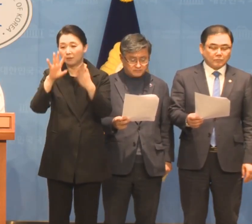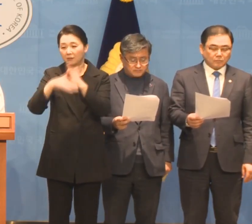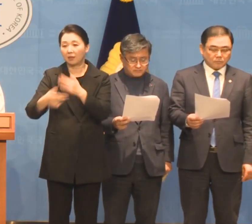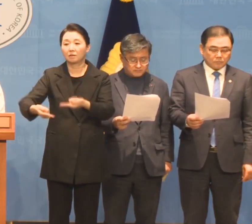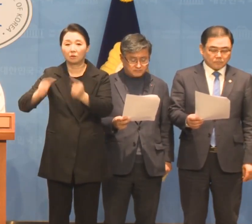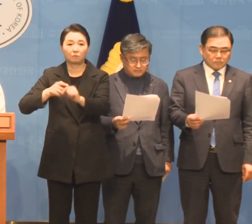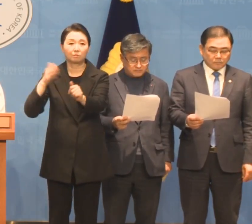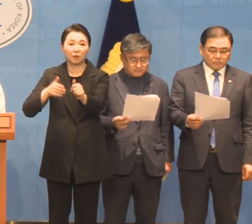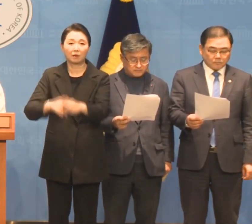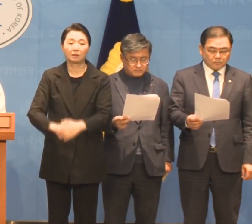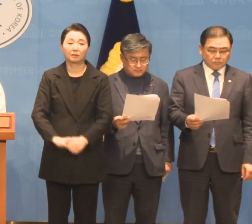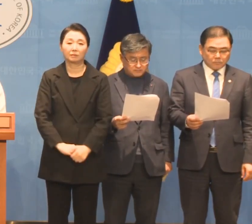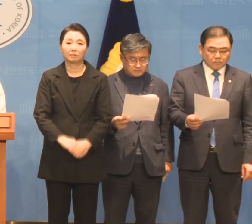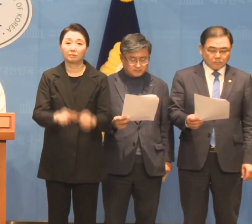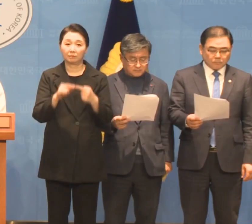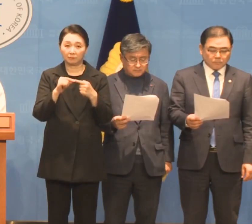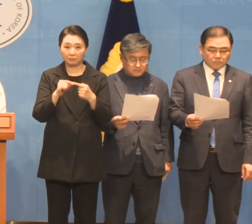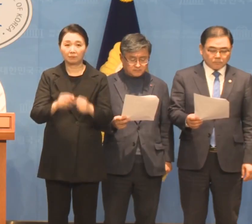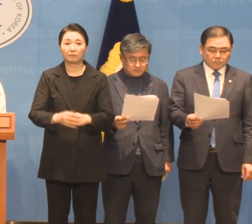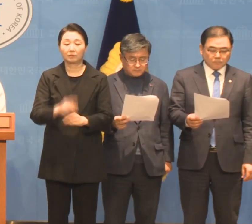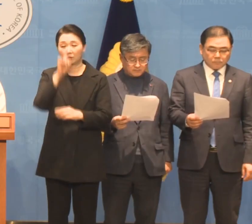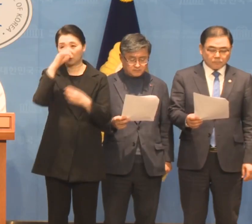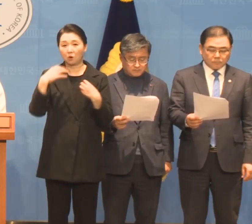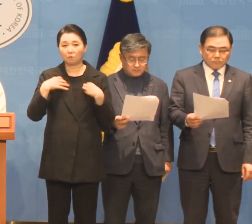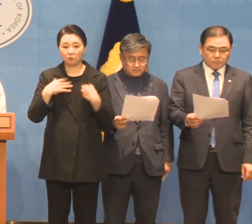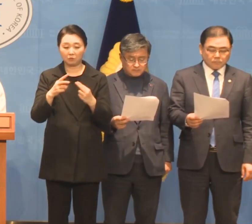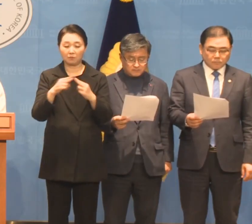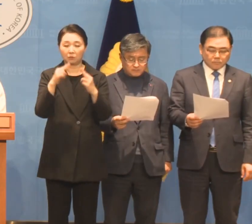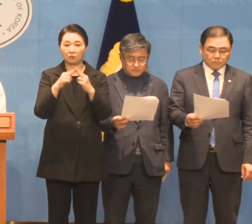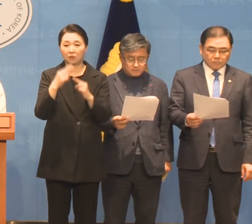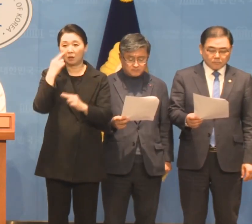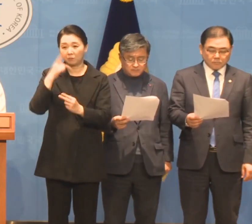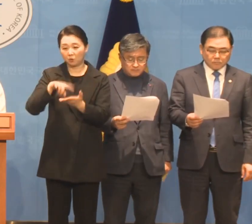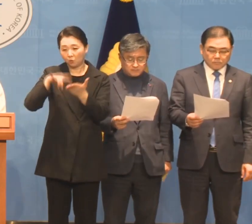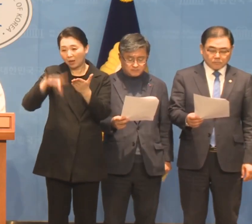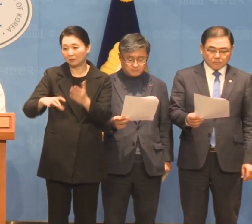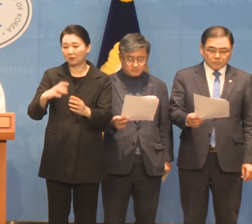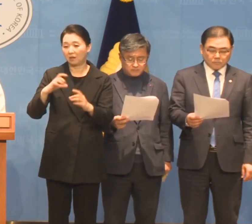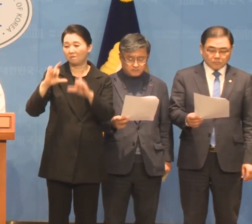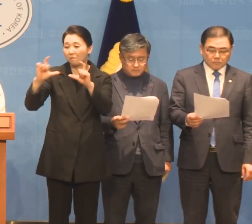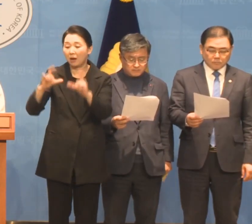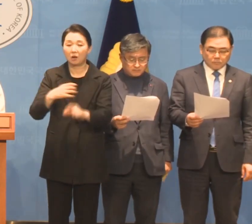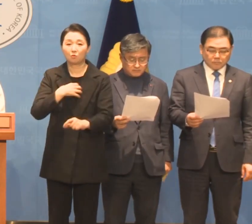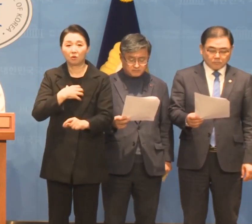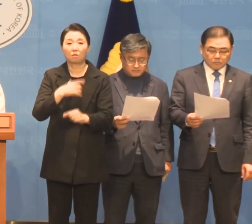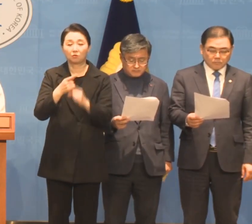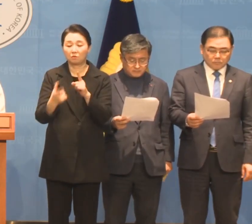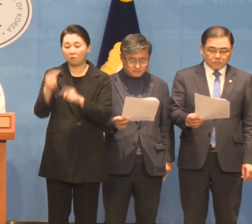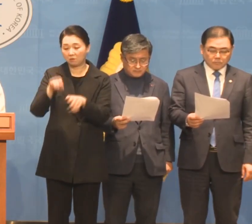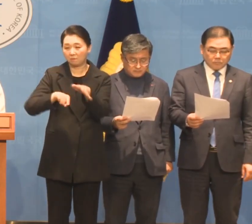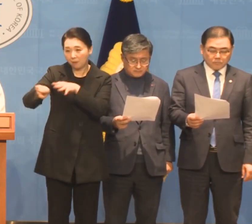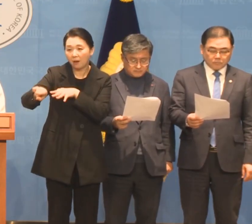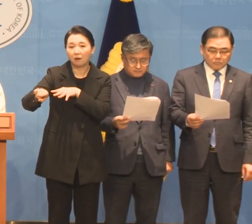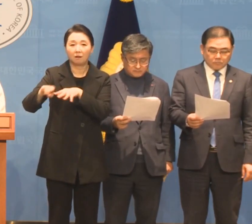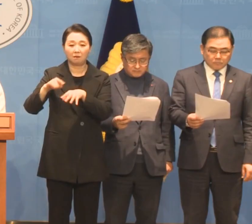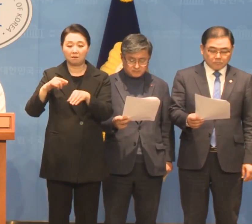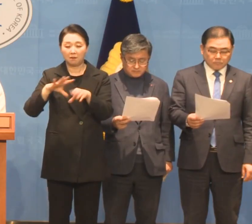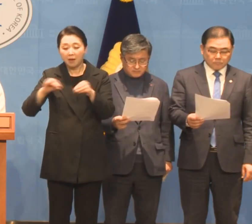협조하라. 하나, 정부는 반도체 등 미국 관세 위기에 대한 선제적 대응책을